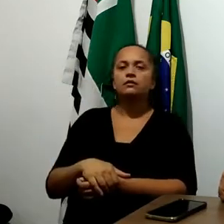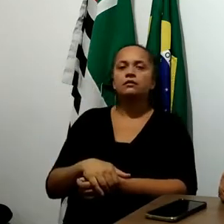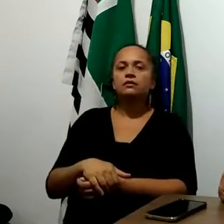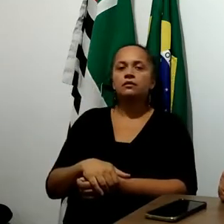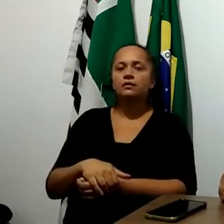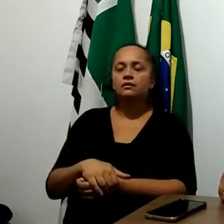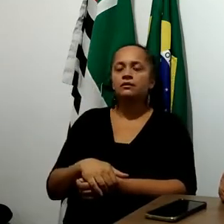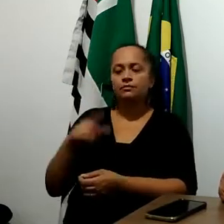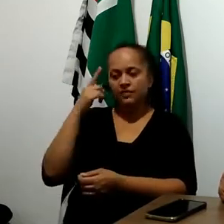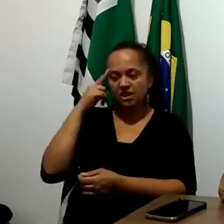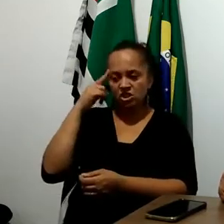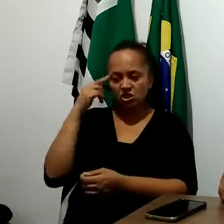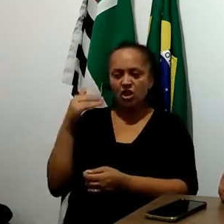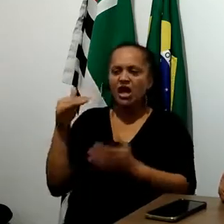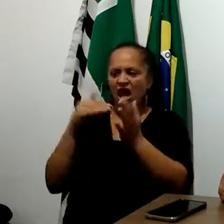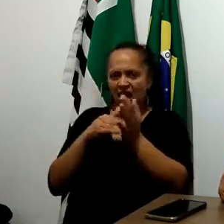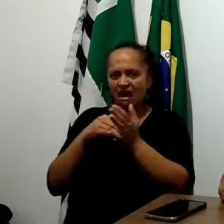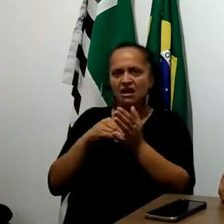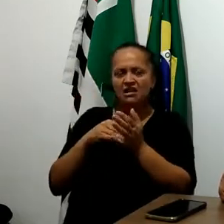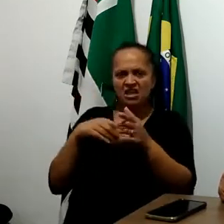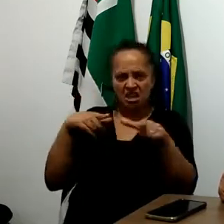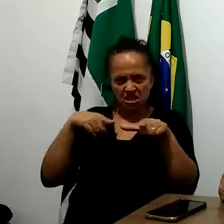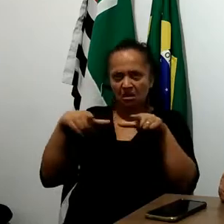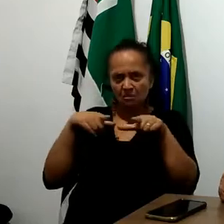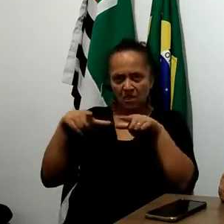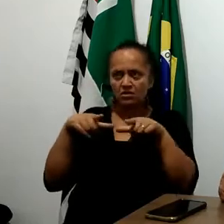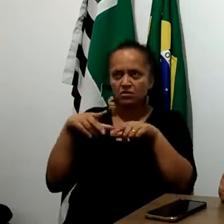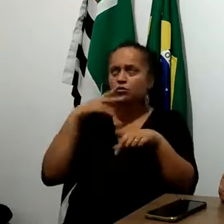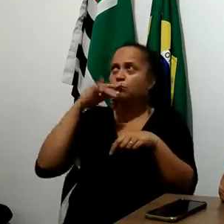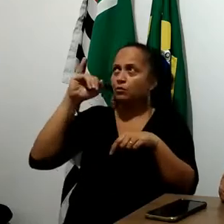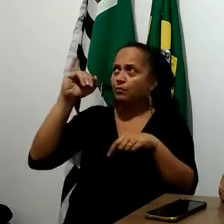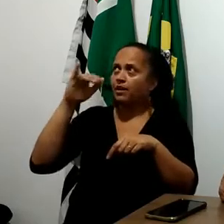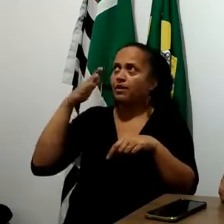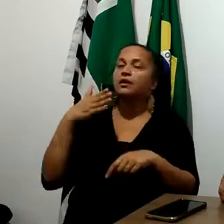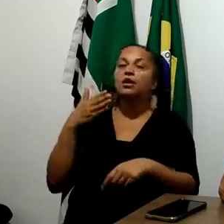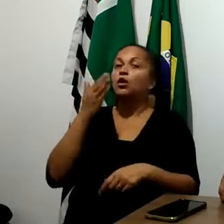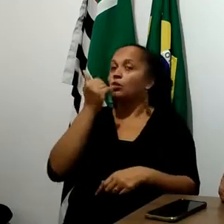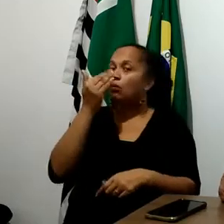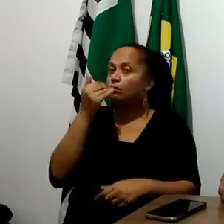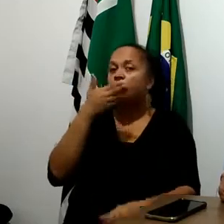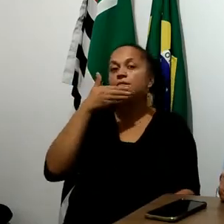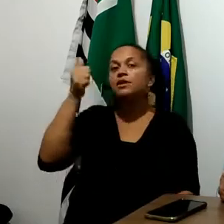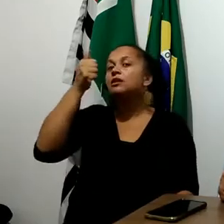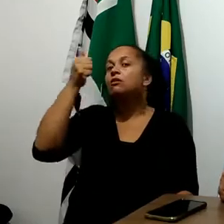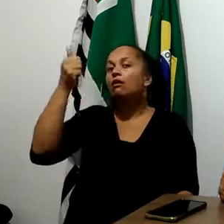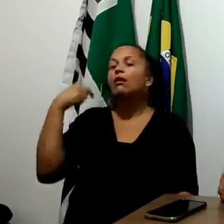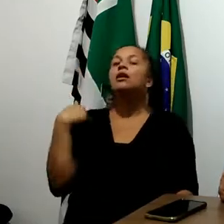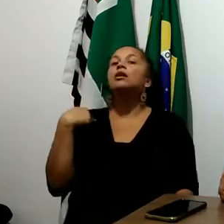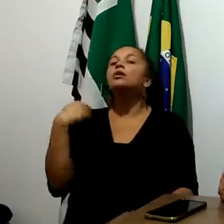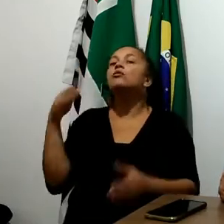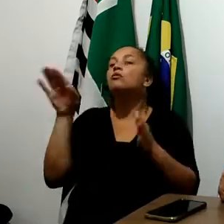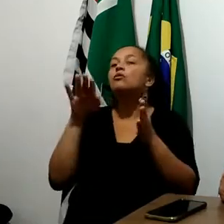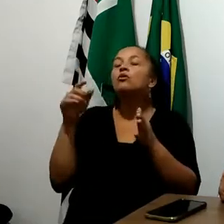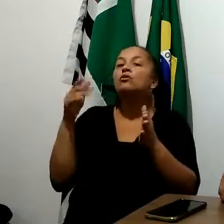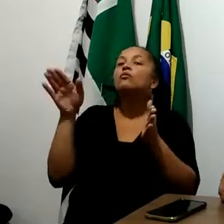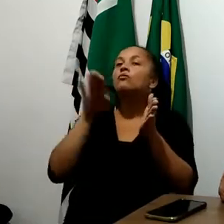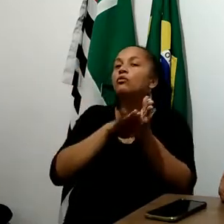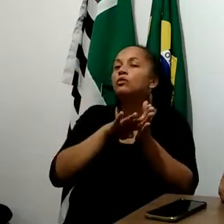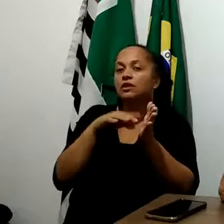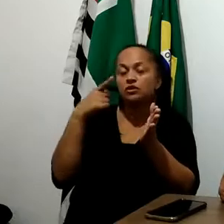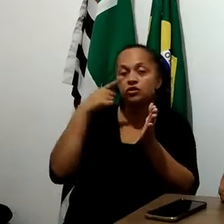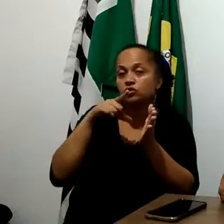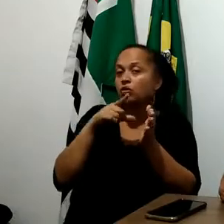até os funcionários do meu pai se alimentam melhor do que eu. Eu vou voltar para lá e chega lá eu vou pedir perdão para